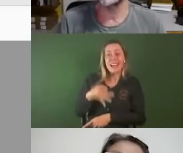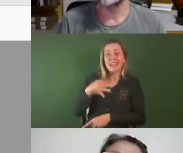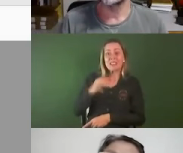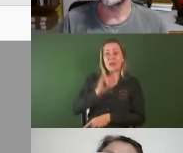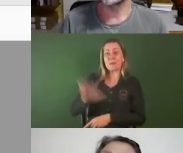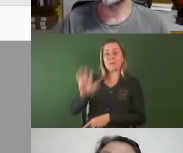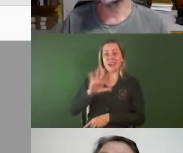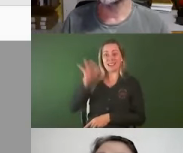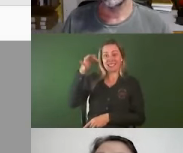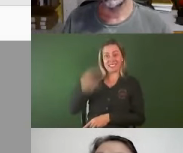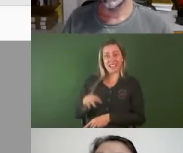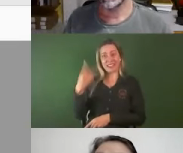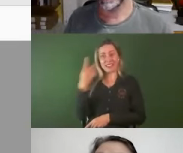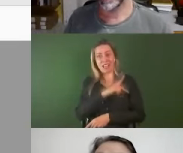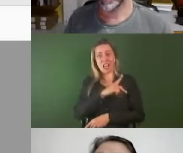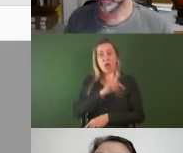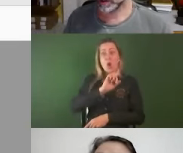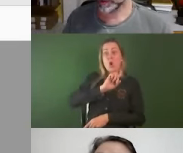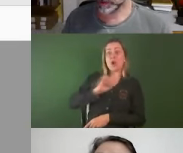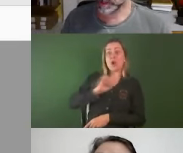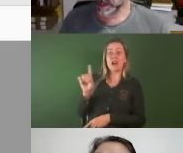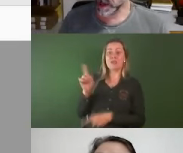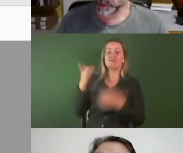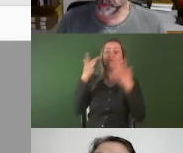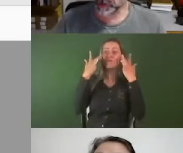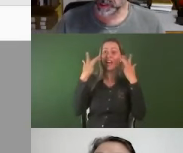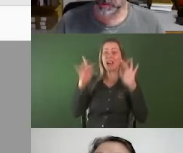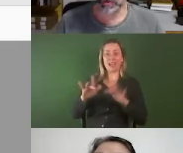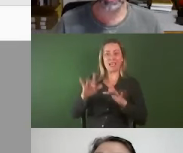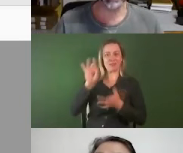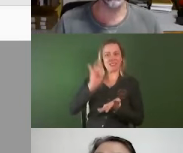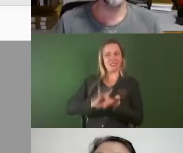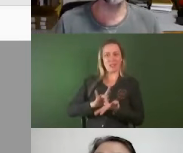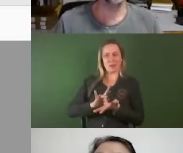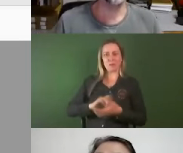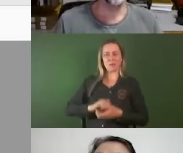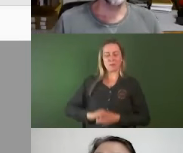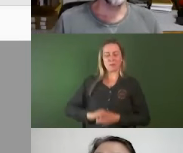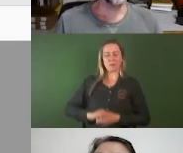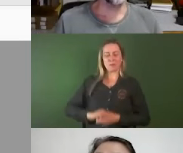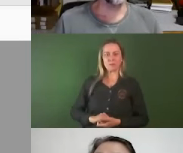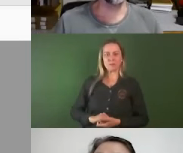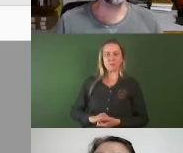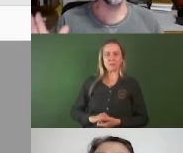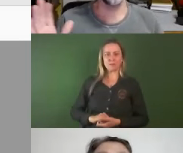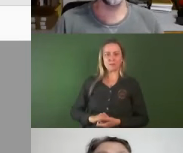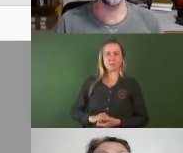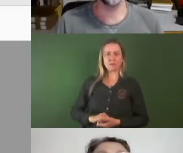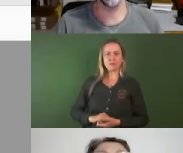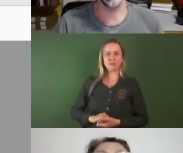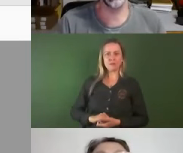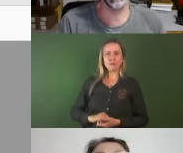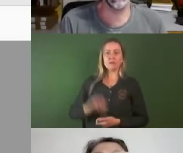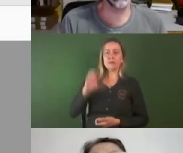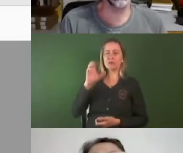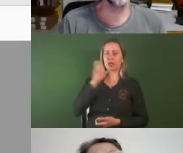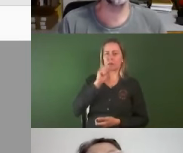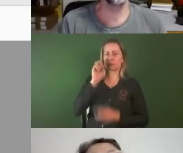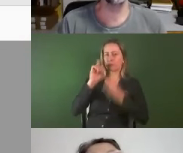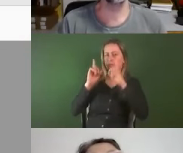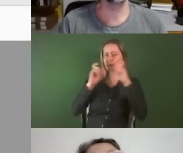imagens são desse fotógrafo. Tamanha a profusão disso, né? Então, rapidamente aqui, só para vocês